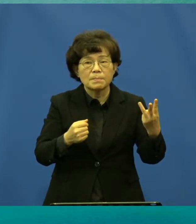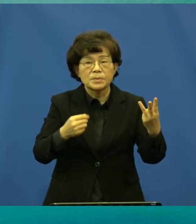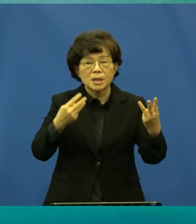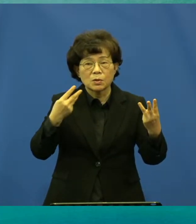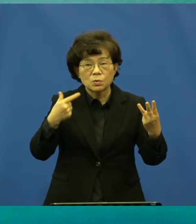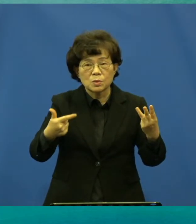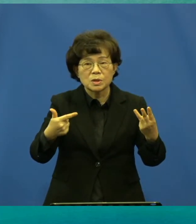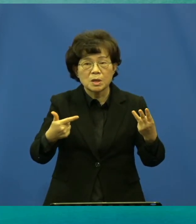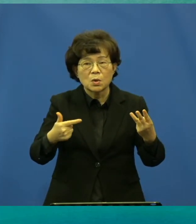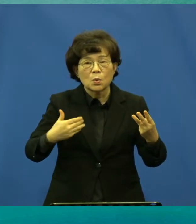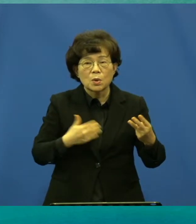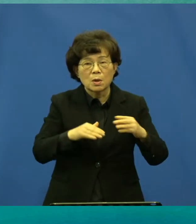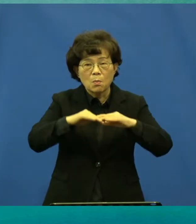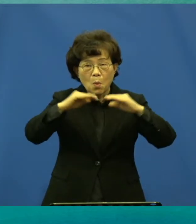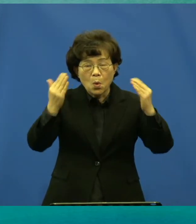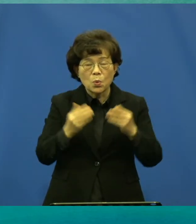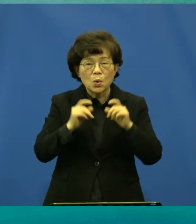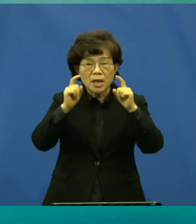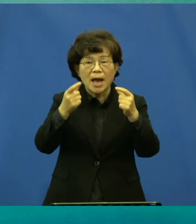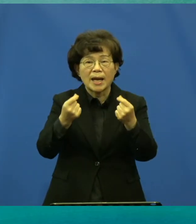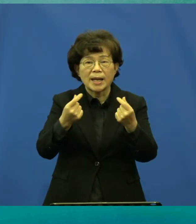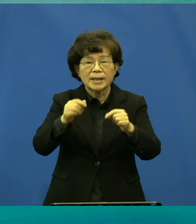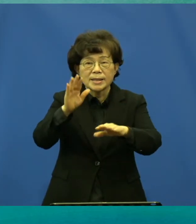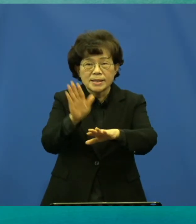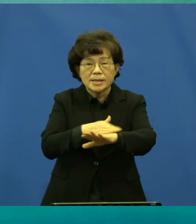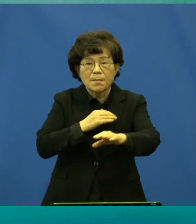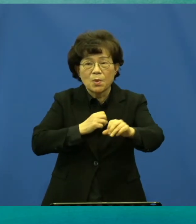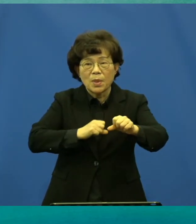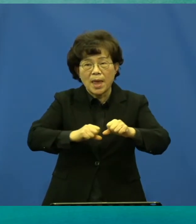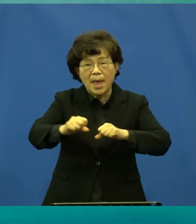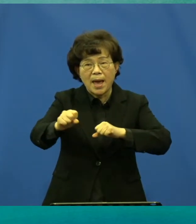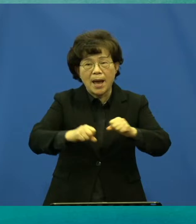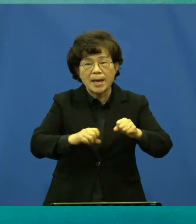양 같아서 그릇 행하여